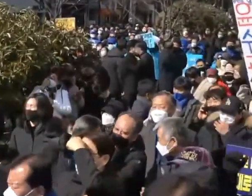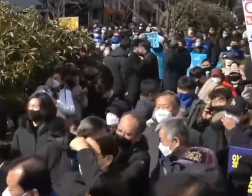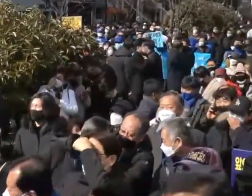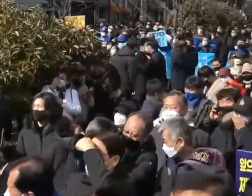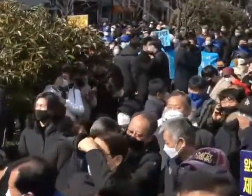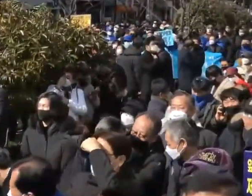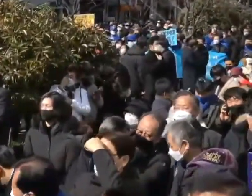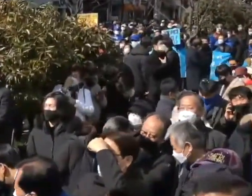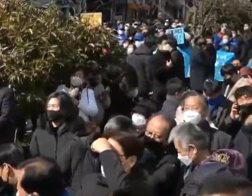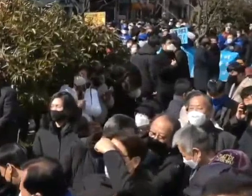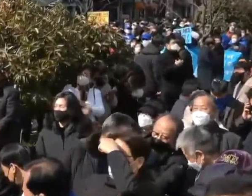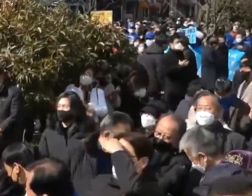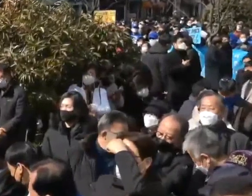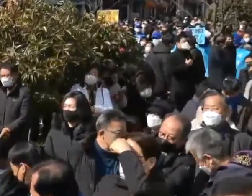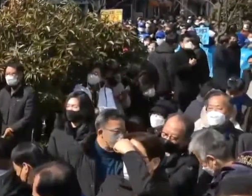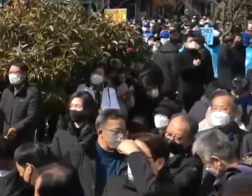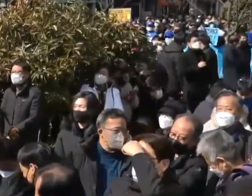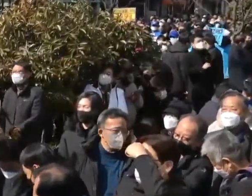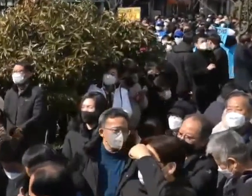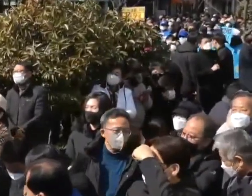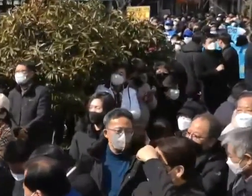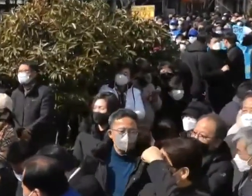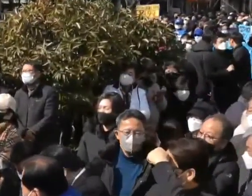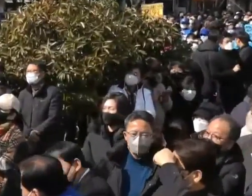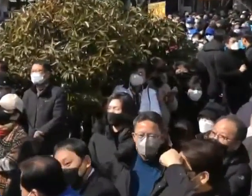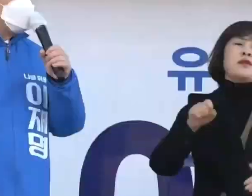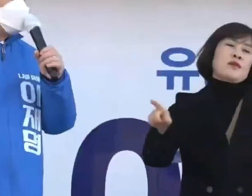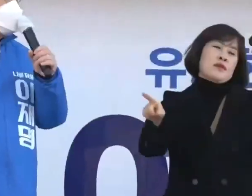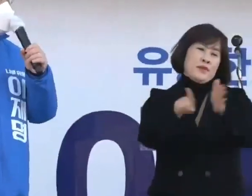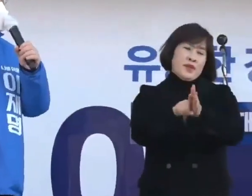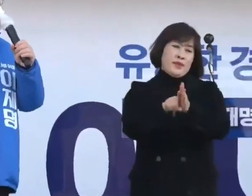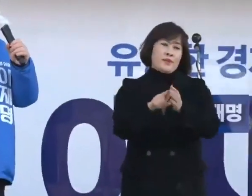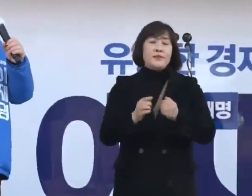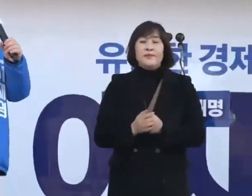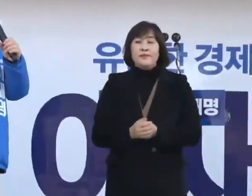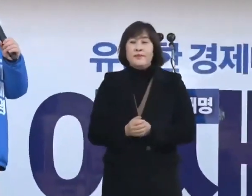저는 위대한 국민들의 힘을 믿습니다.